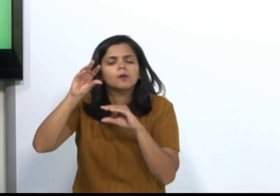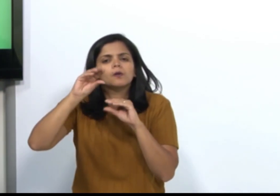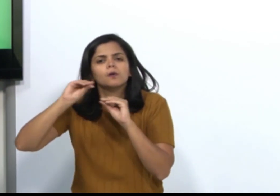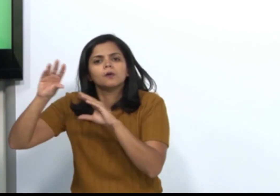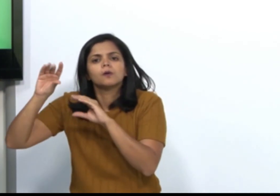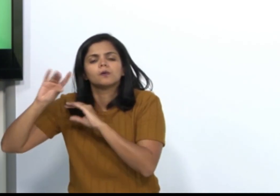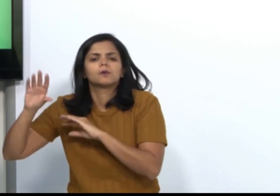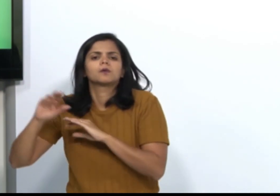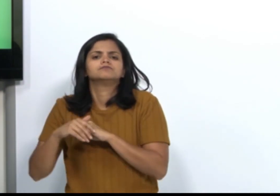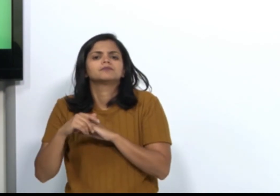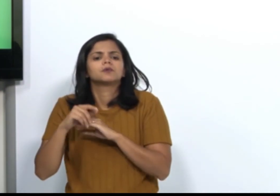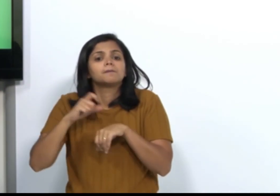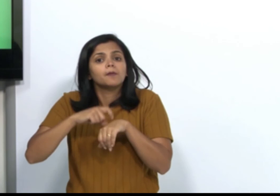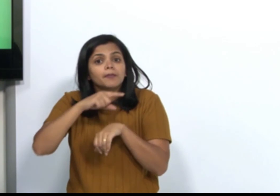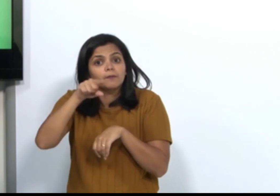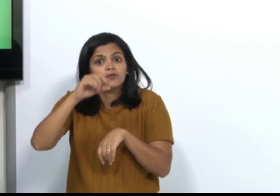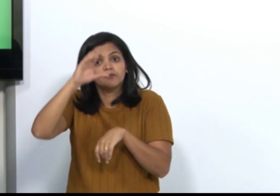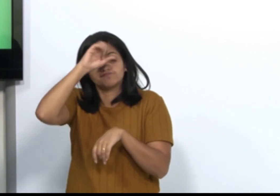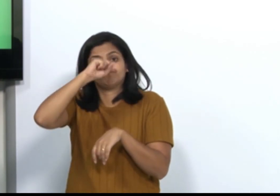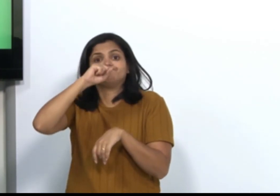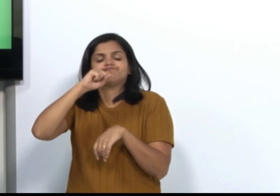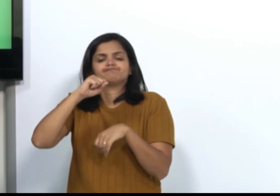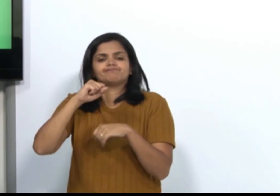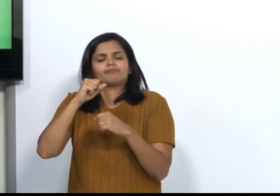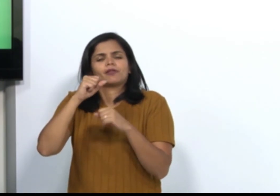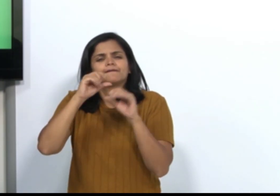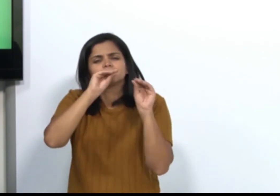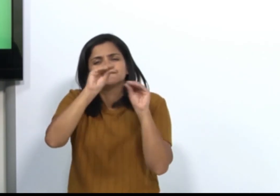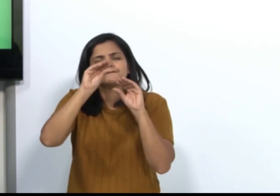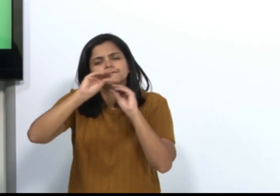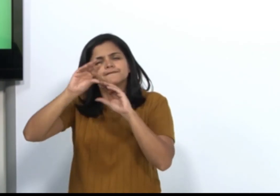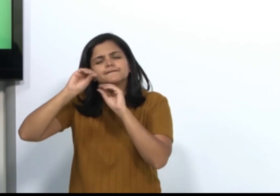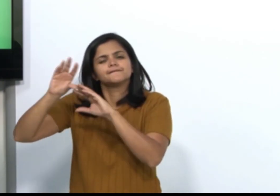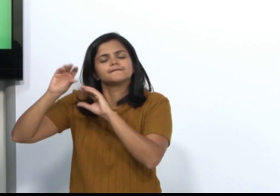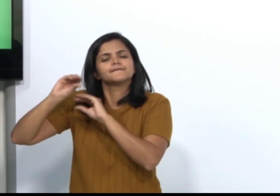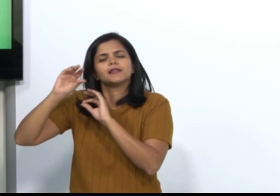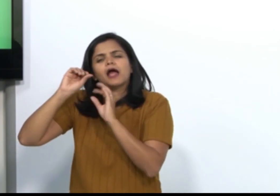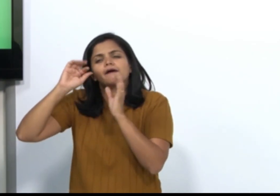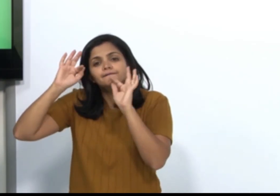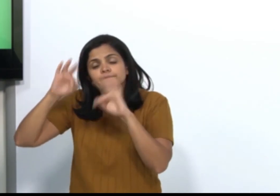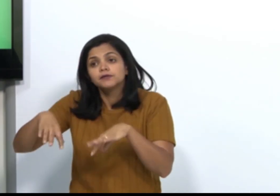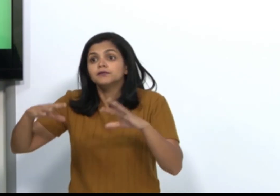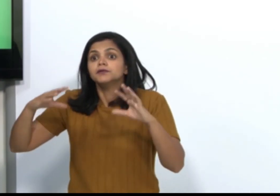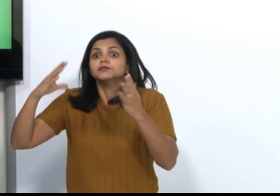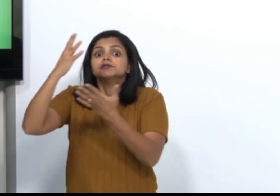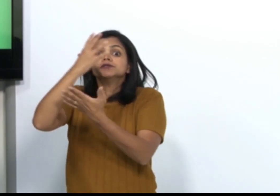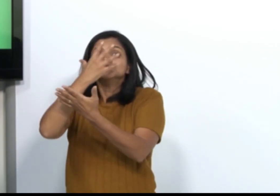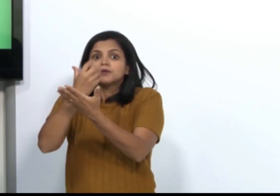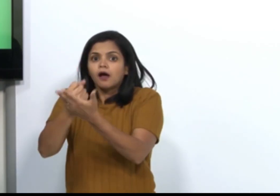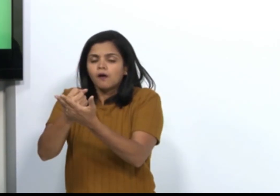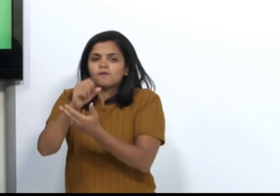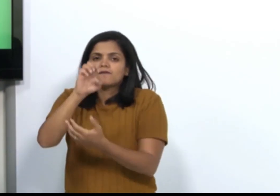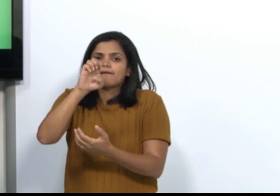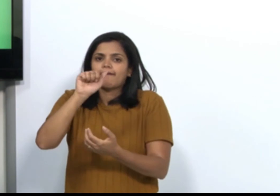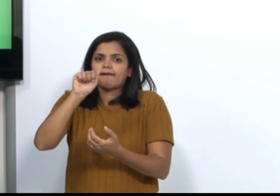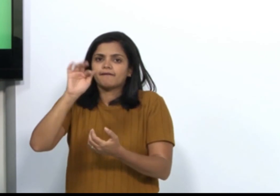Acompanhando o vídeo, a sinalização. De forma que vocês possam aprender esse processo